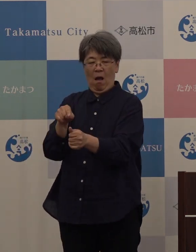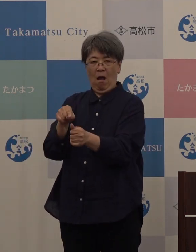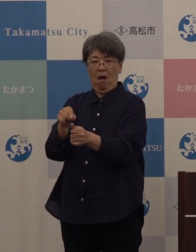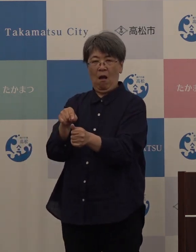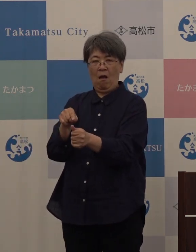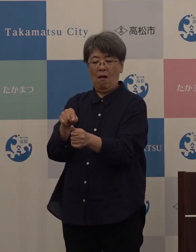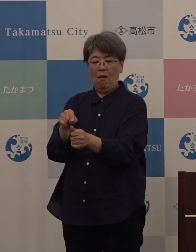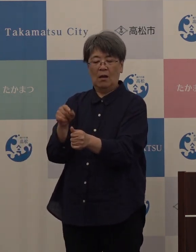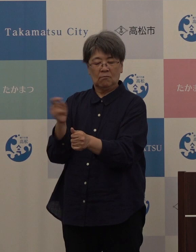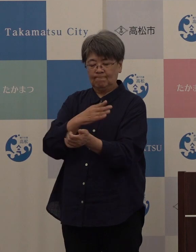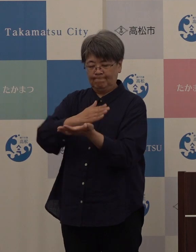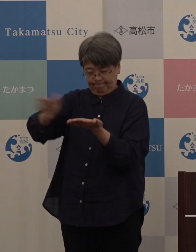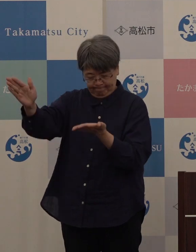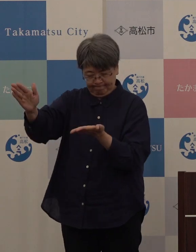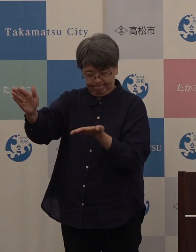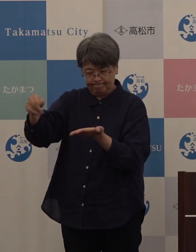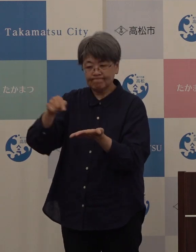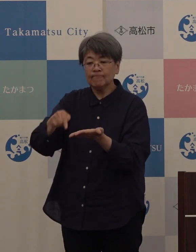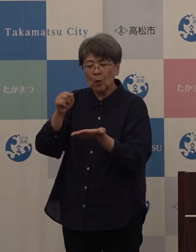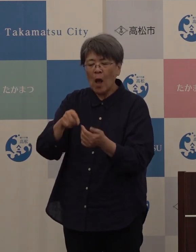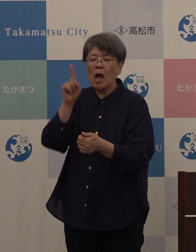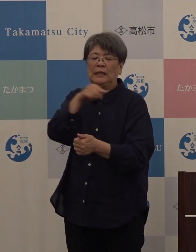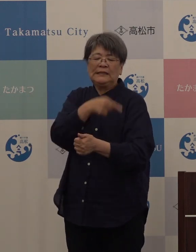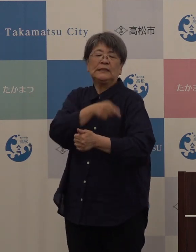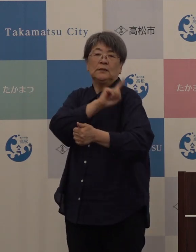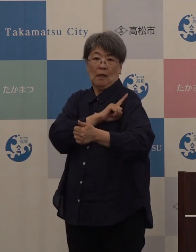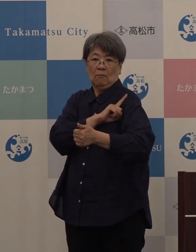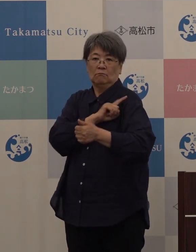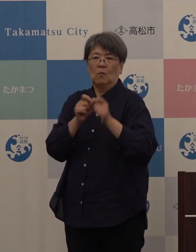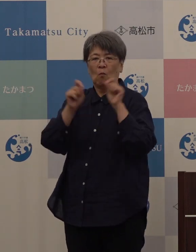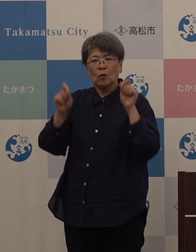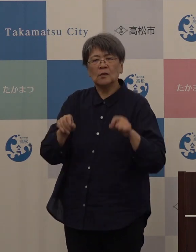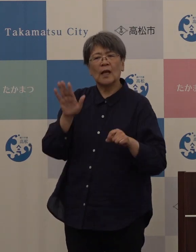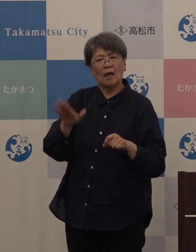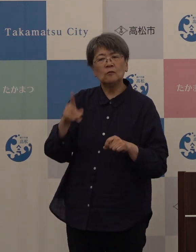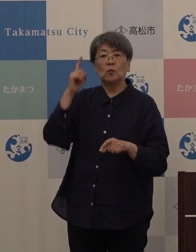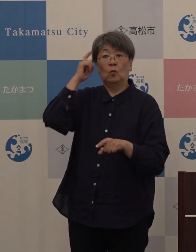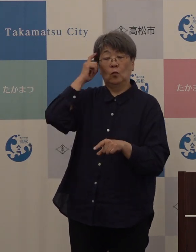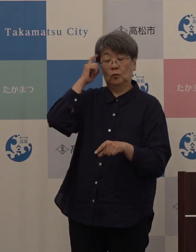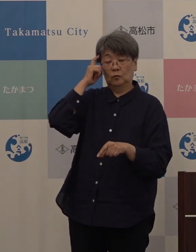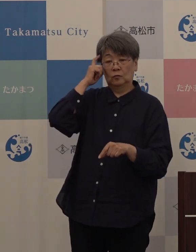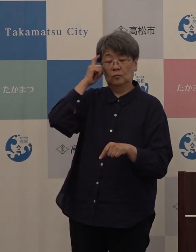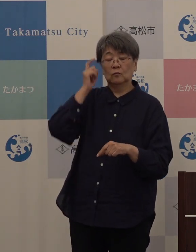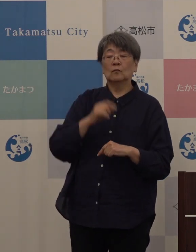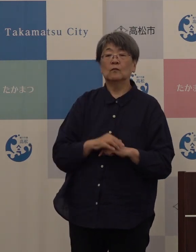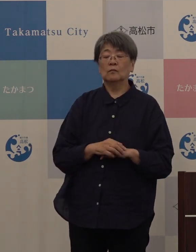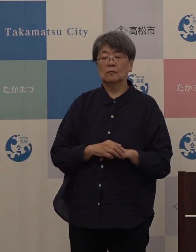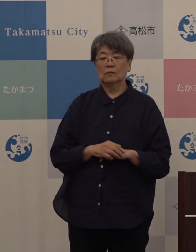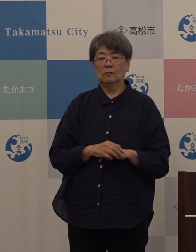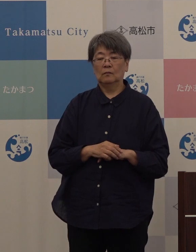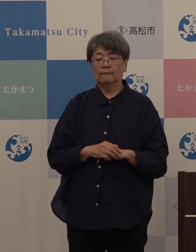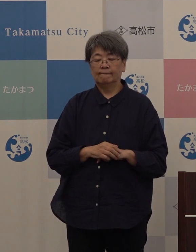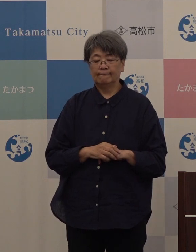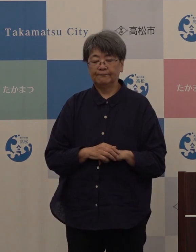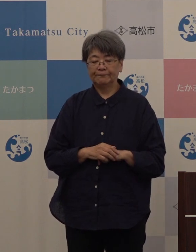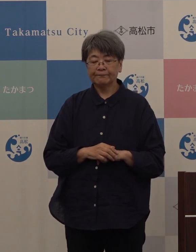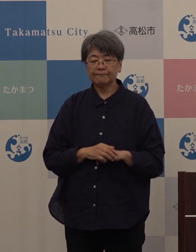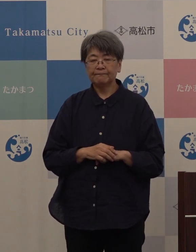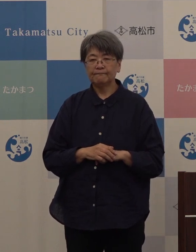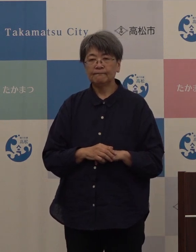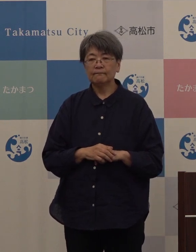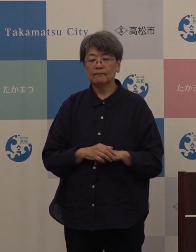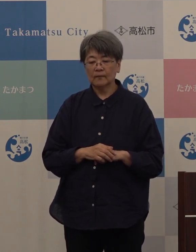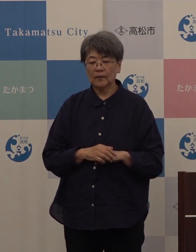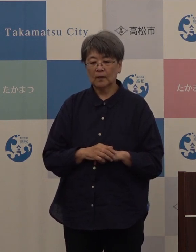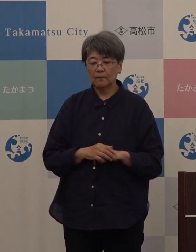退所させるということは人権上問題がございまして、あってはならないものであると考えております。そのため